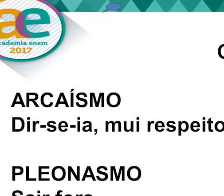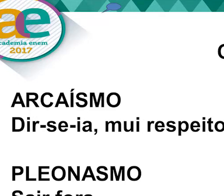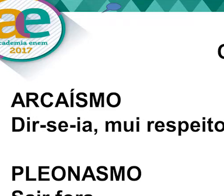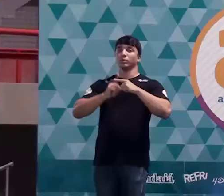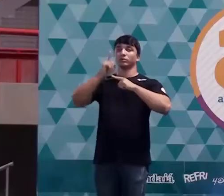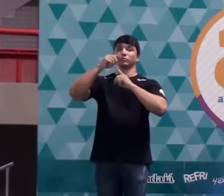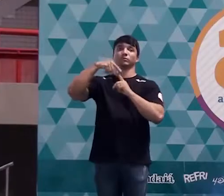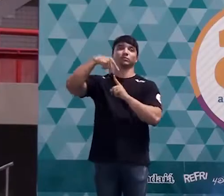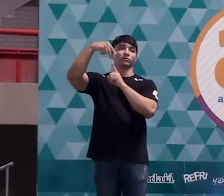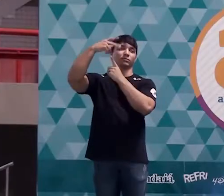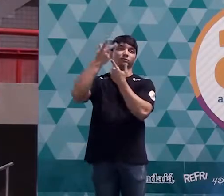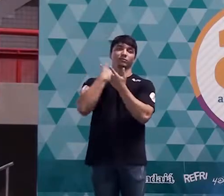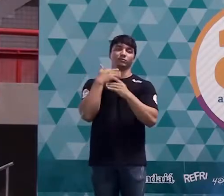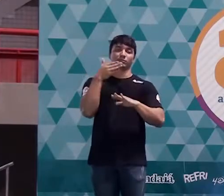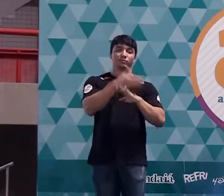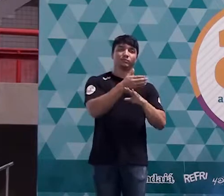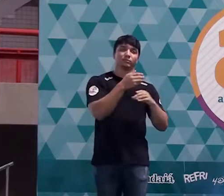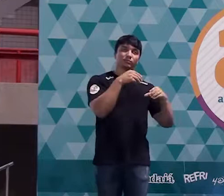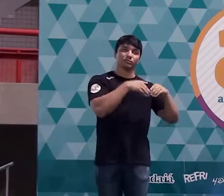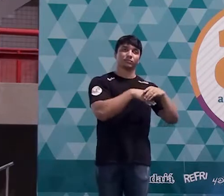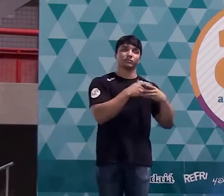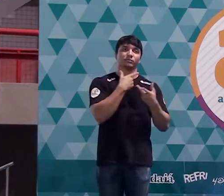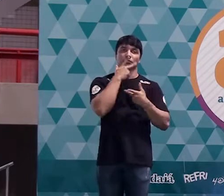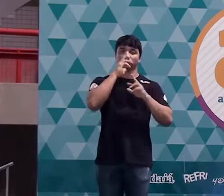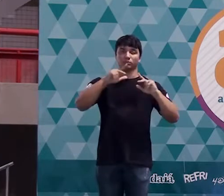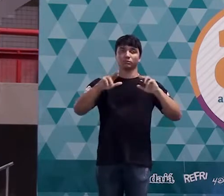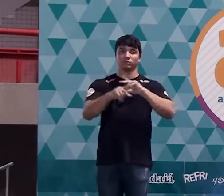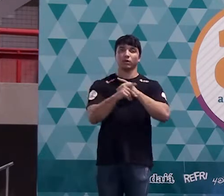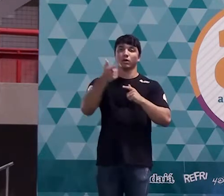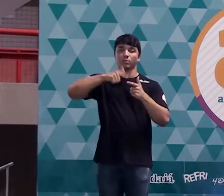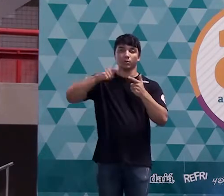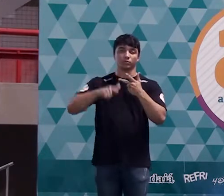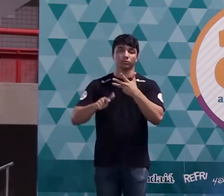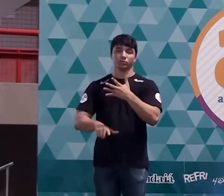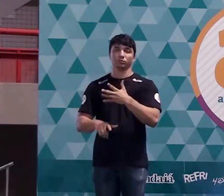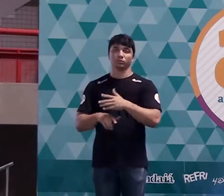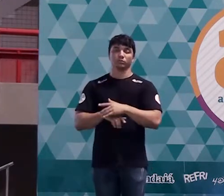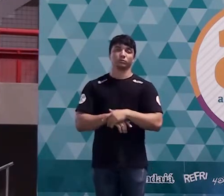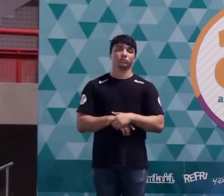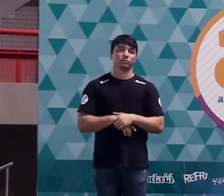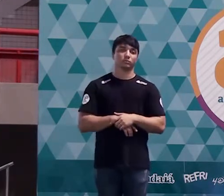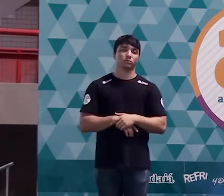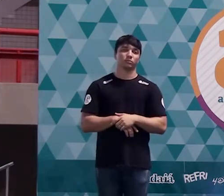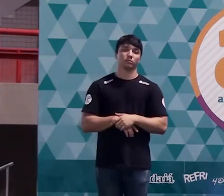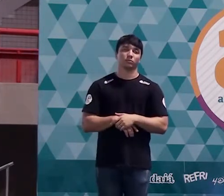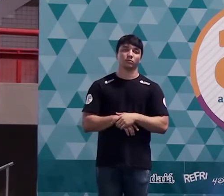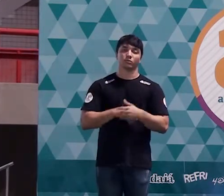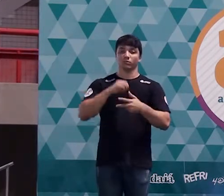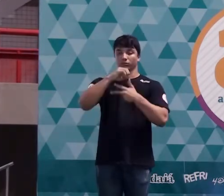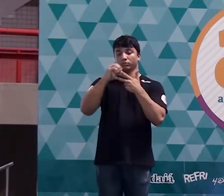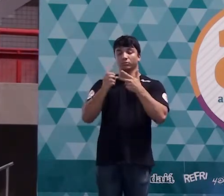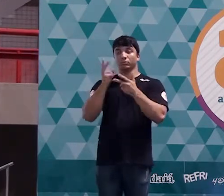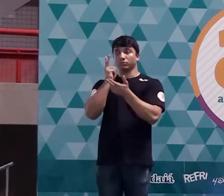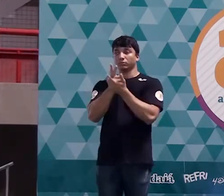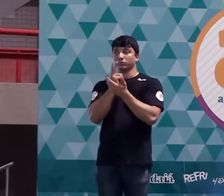dentro, é um pleonasmo. Tem tudo aí na apostila, é uma repetição. Toda prova do Enem